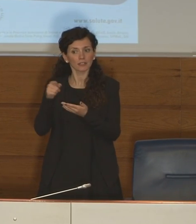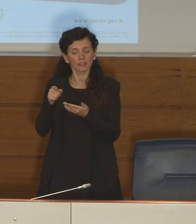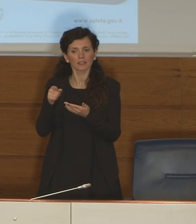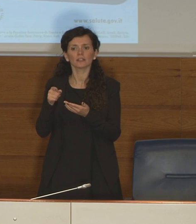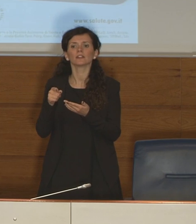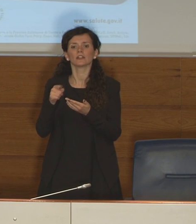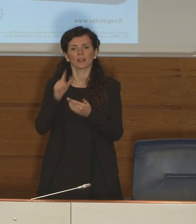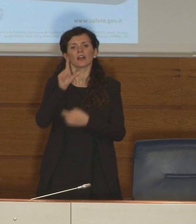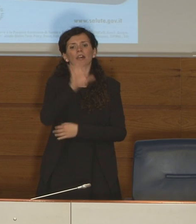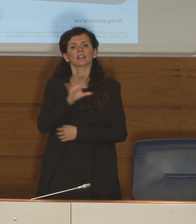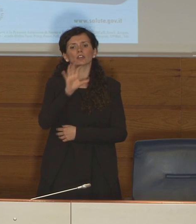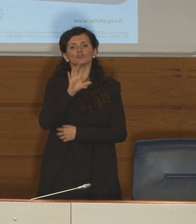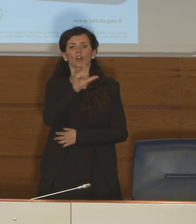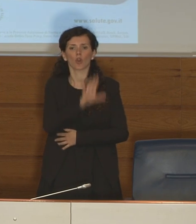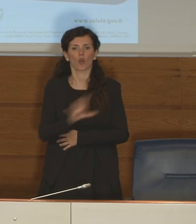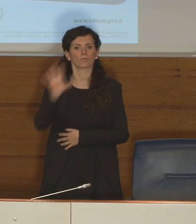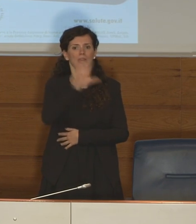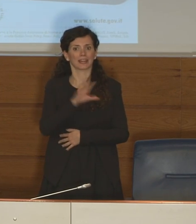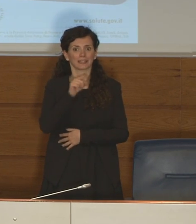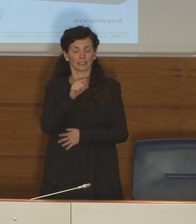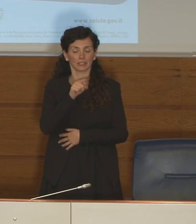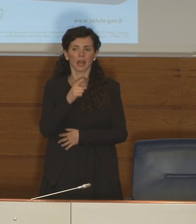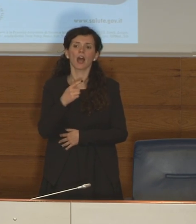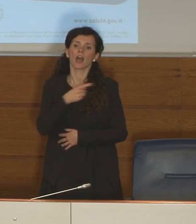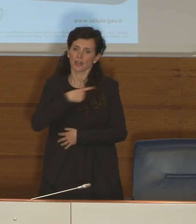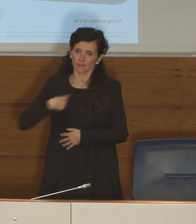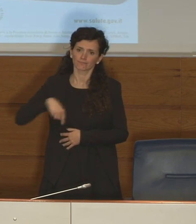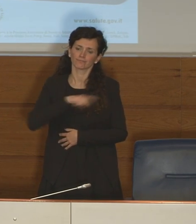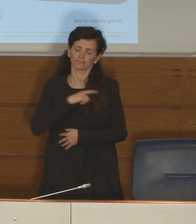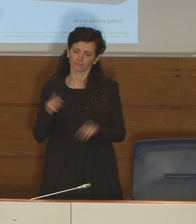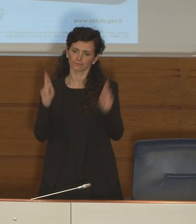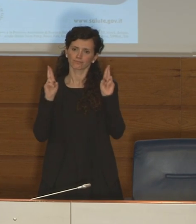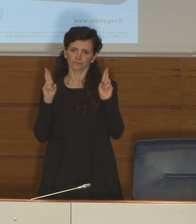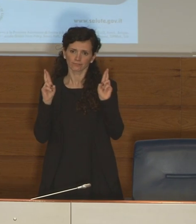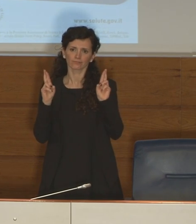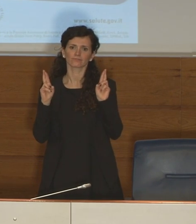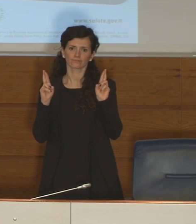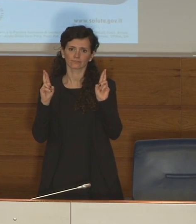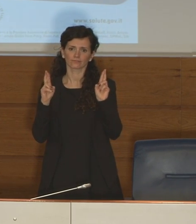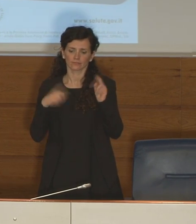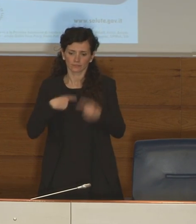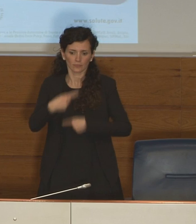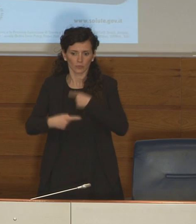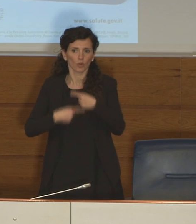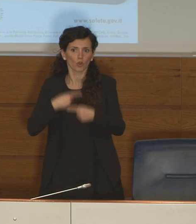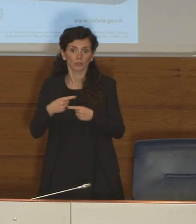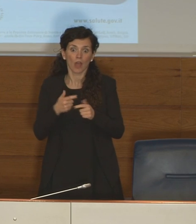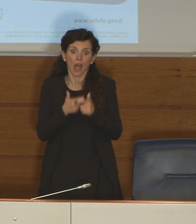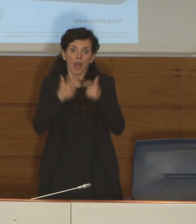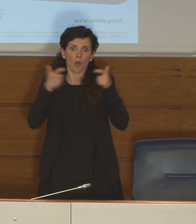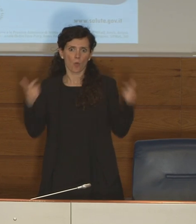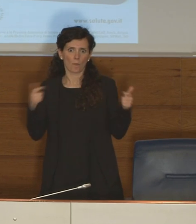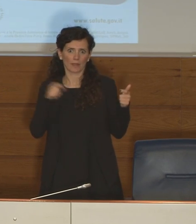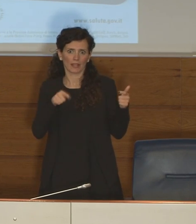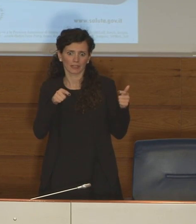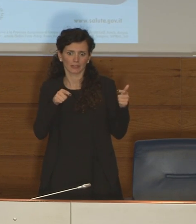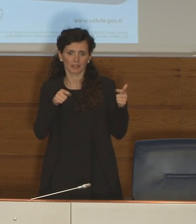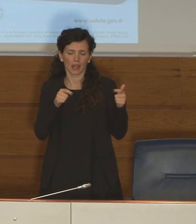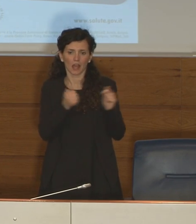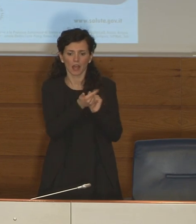recuperato dalla regione lombardia e confidiamo nei prossimi giorni di poter incrementare la quantità